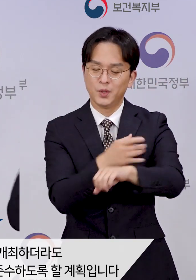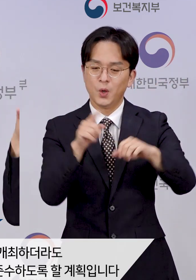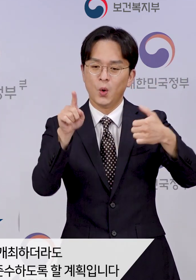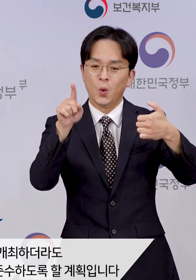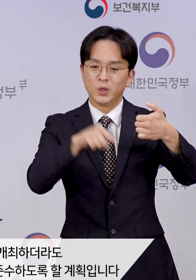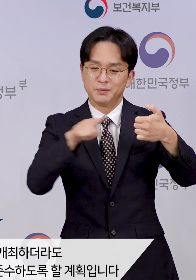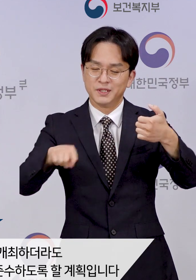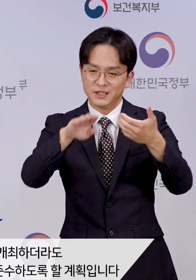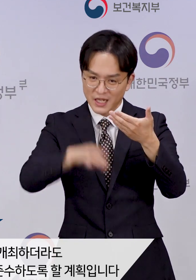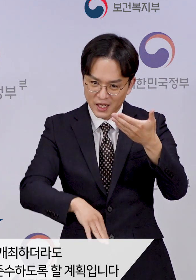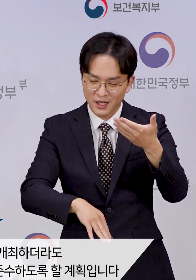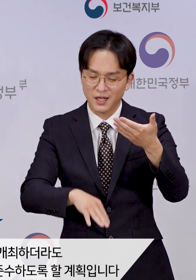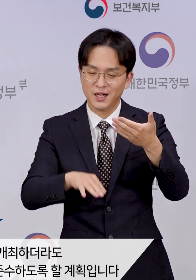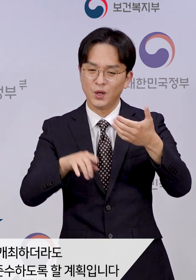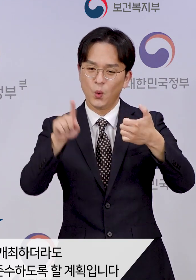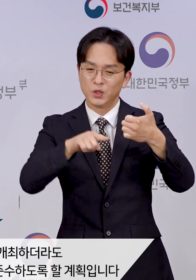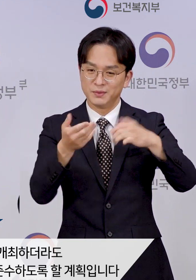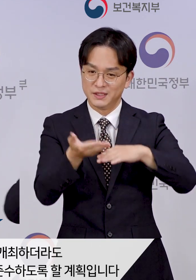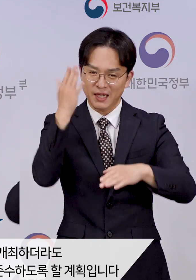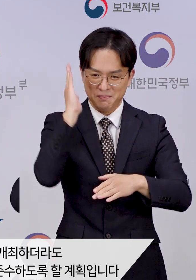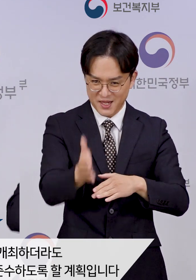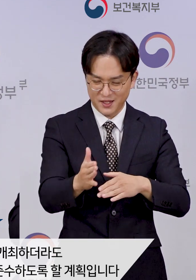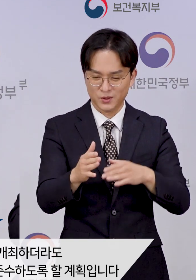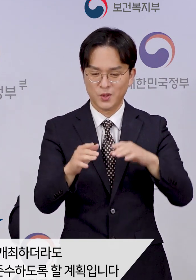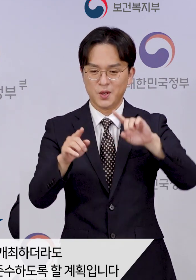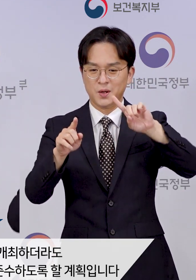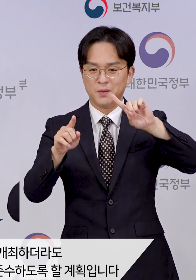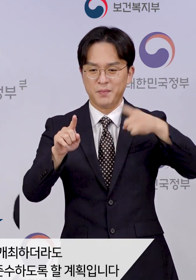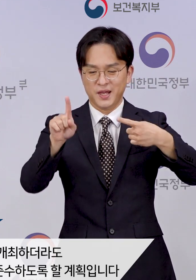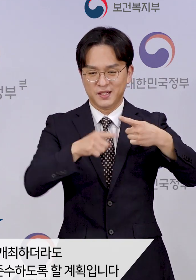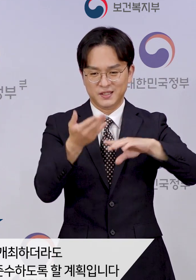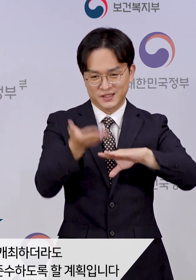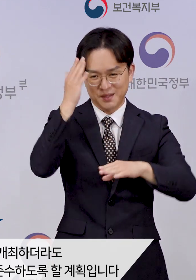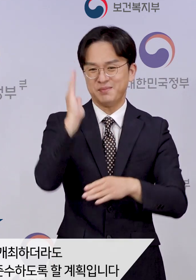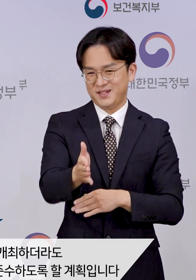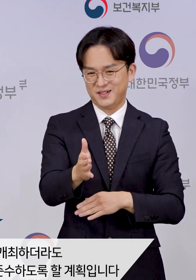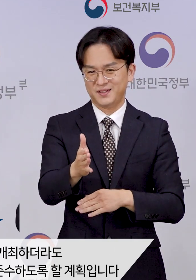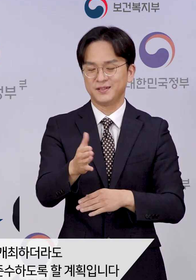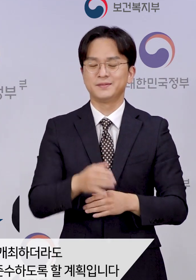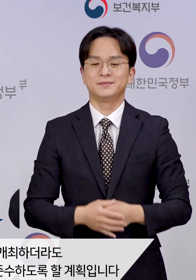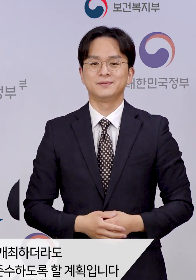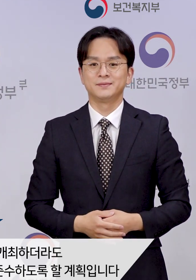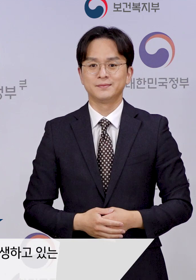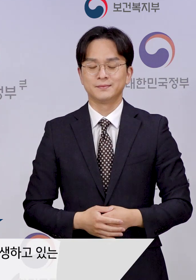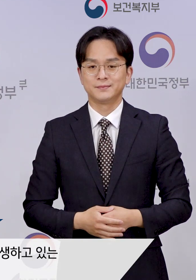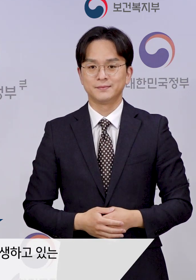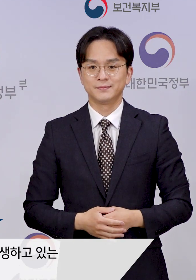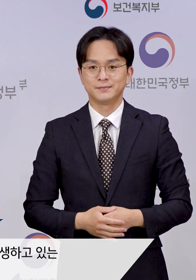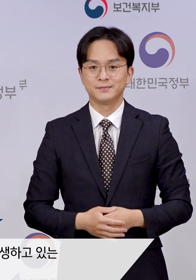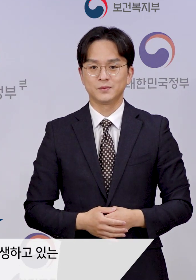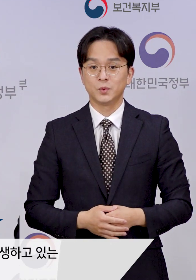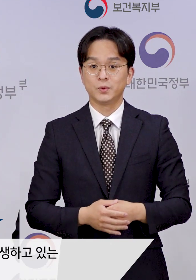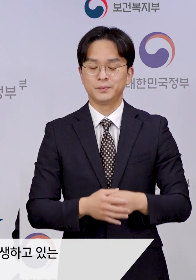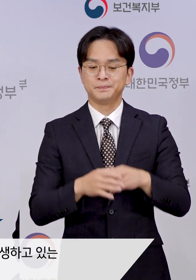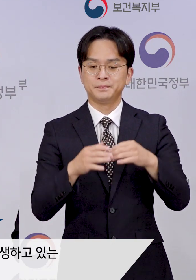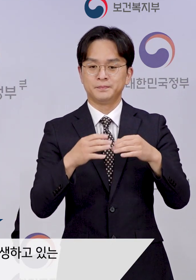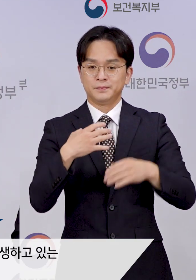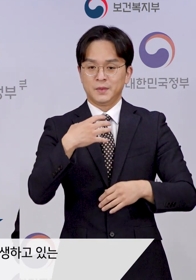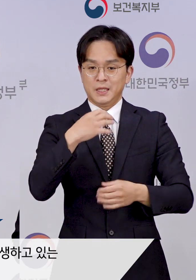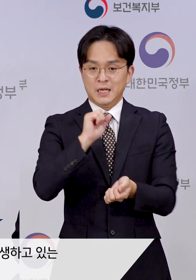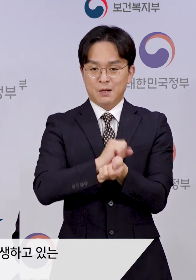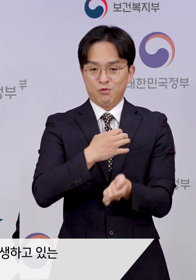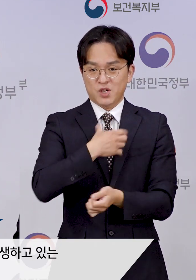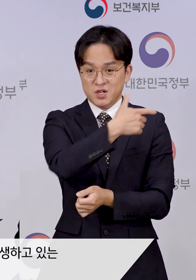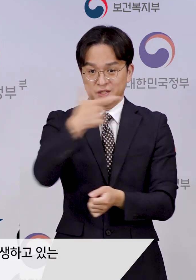실외 100인 제한 금고 등 방역 지침을 철저히 준수하도록 할 계획입니다. 새롭게 고위험 시설로